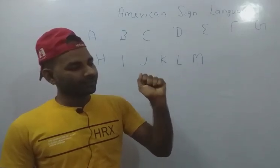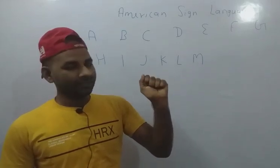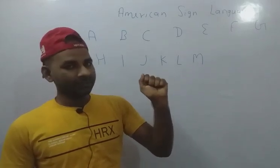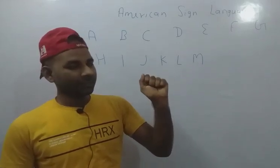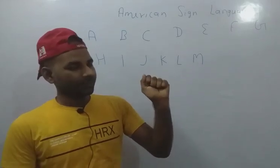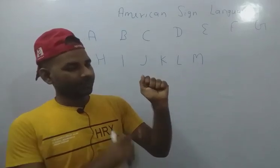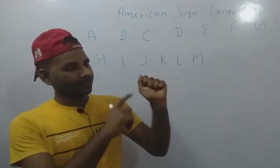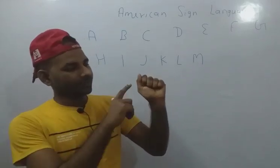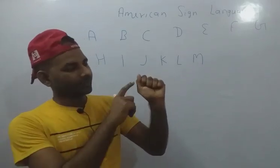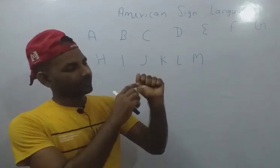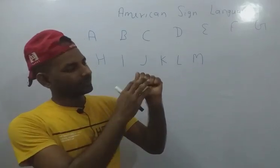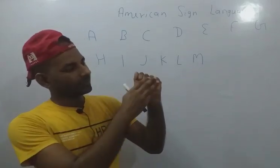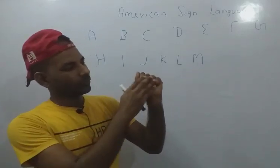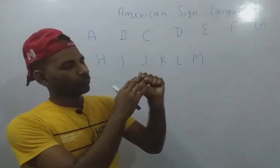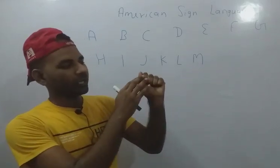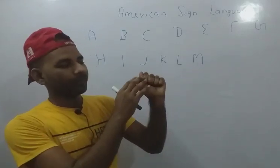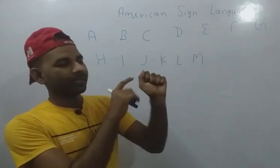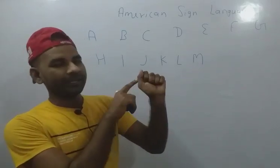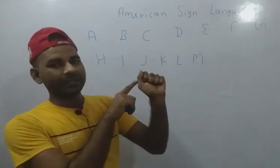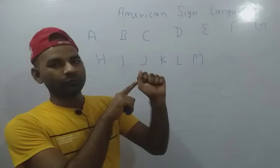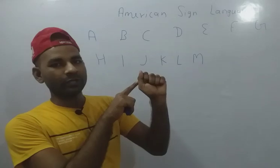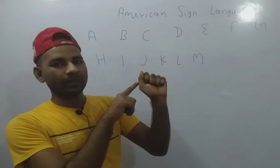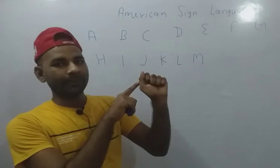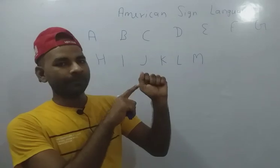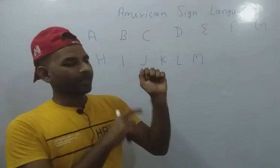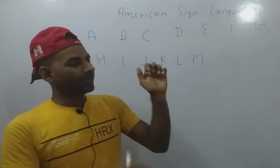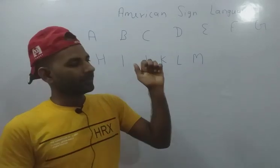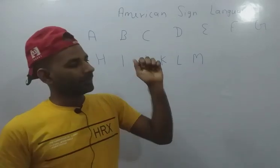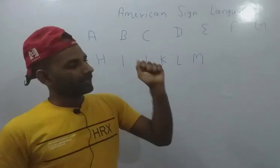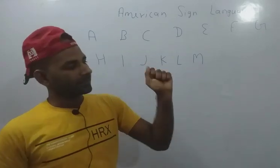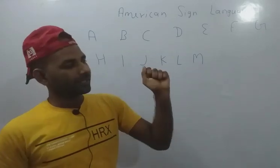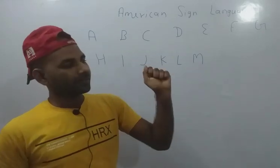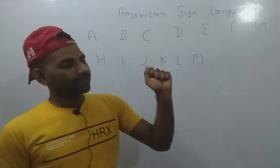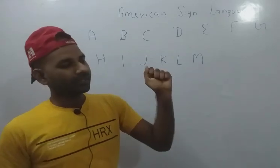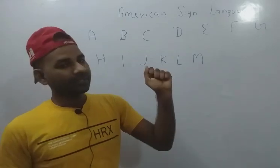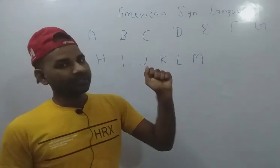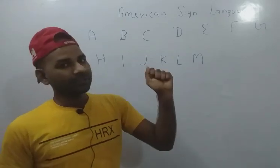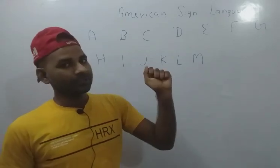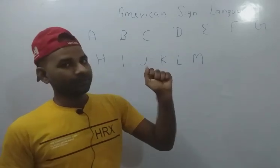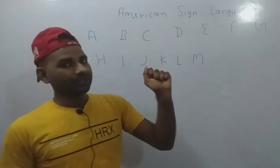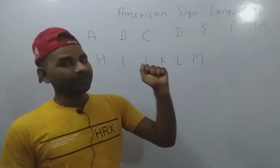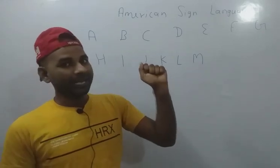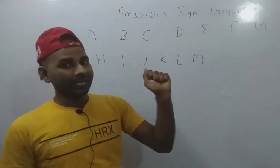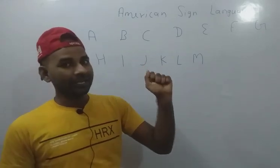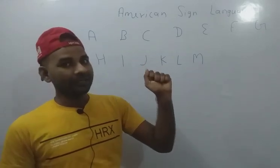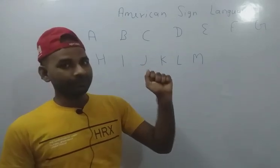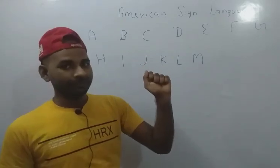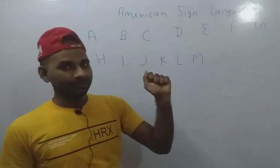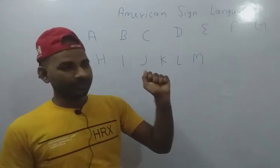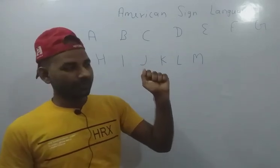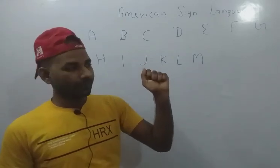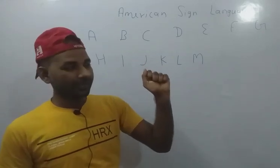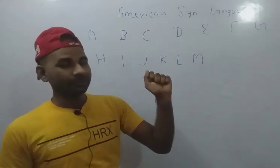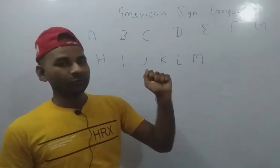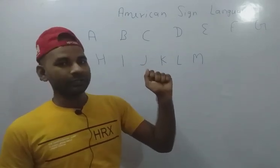एकदम सेम ऐसे, चारों उंगली यहाँ पे, एक अंगूठा यहाँ पे। ऐसे अगर आप करते हैं, इसका मतलब ए, आप ए बोलना चाहते